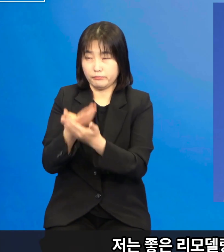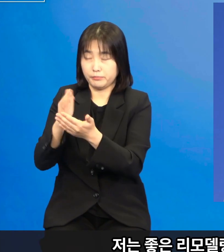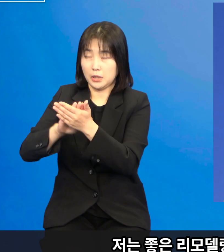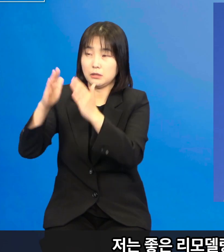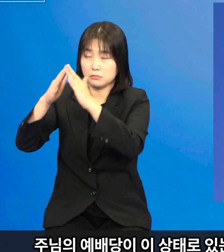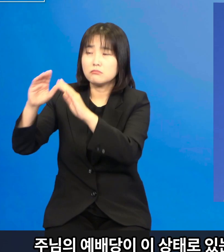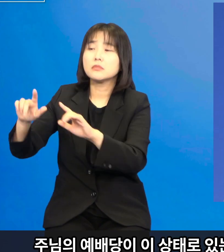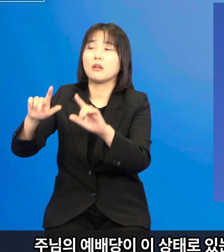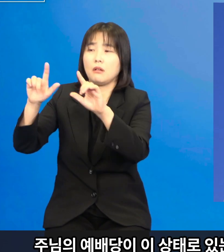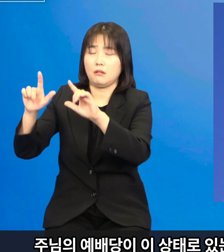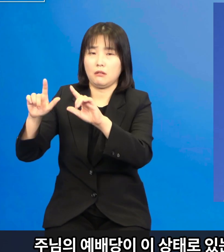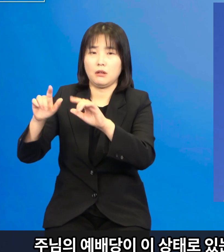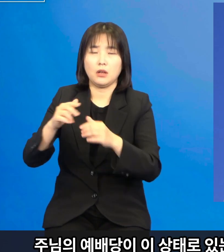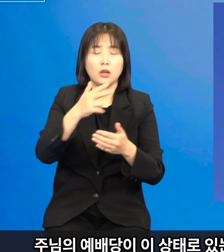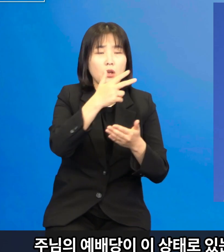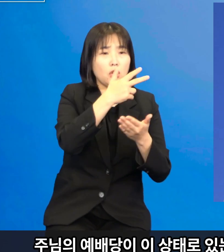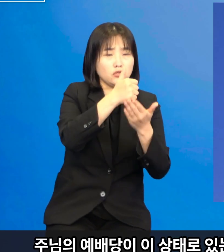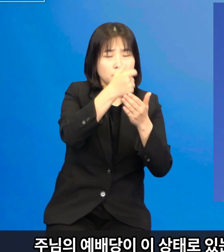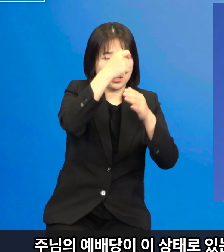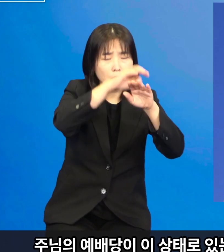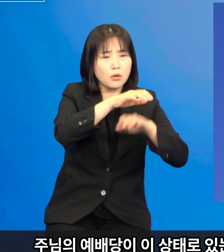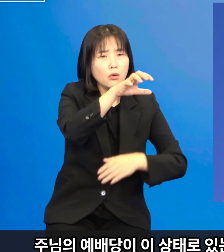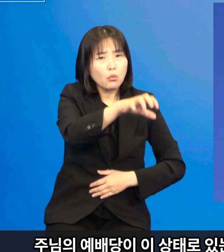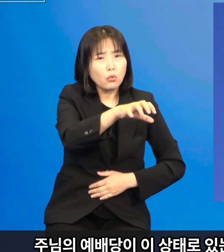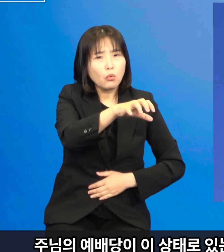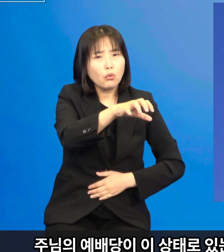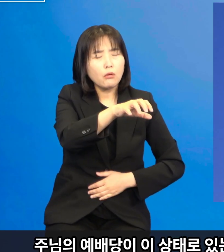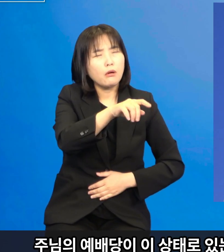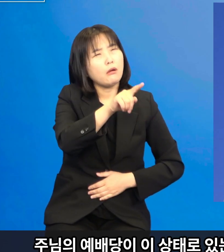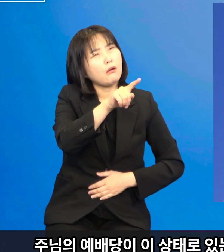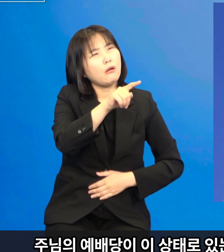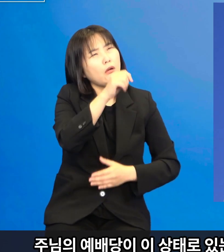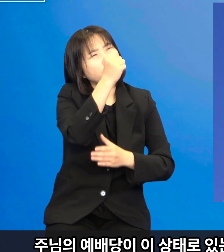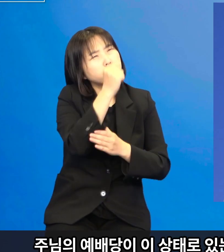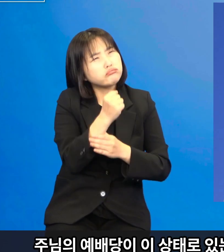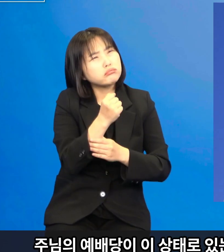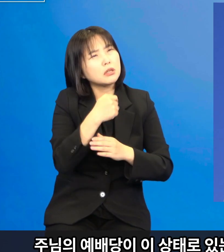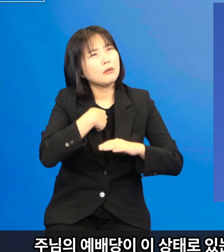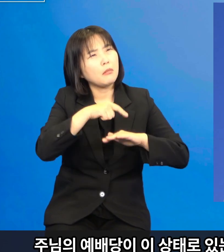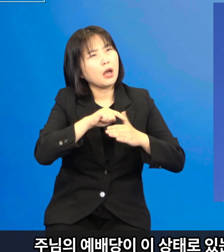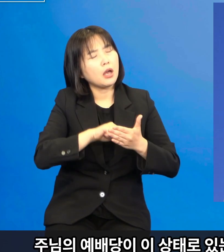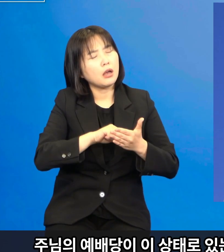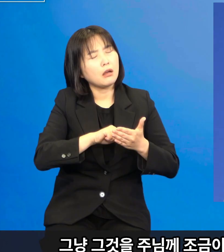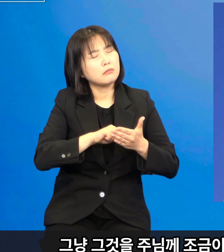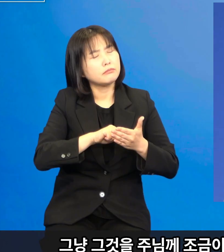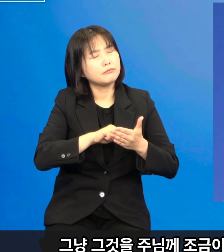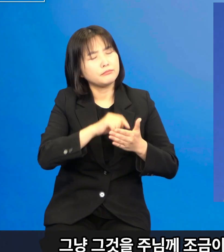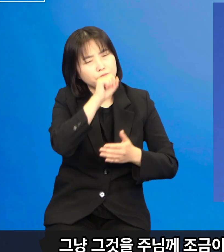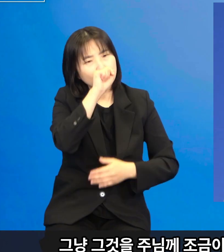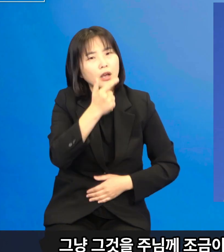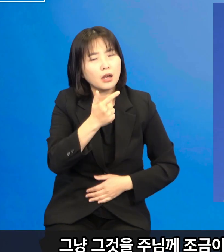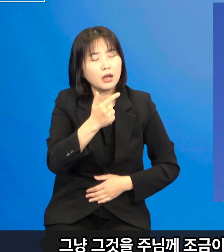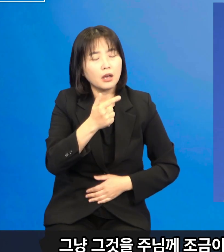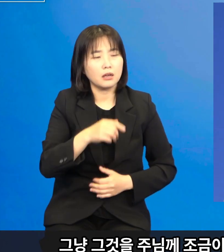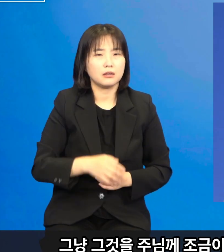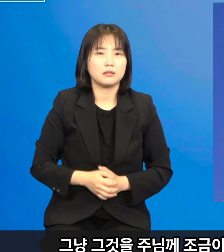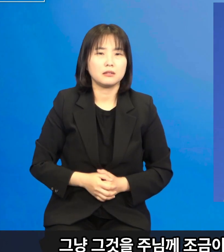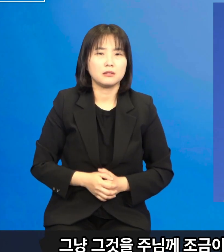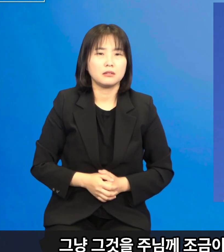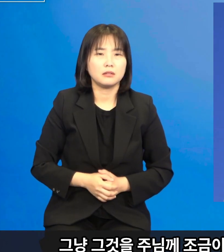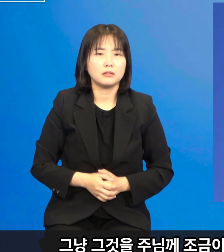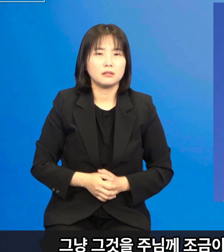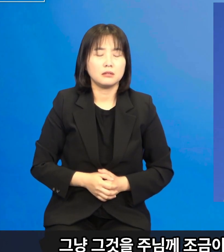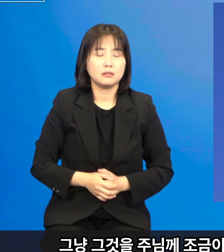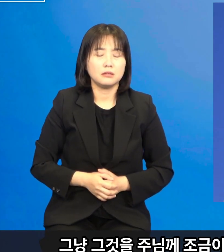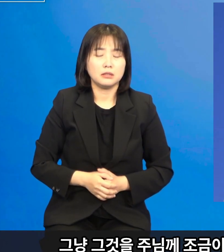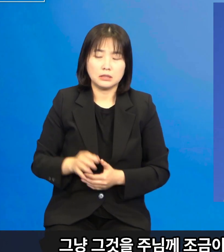사는데 주님의 예배당이 이 상태로 있는 것이 제 마음에 편치 않았기에 그냥 그것을 주님께